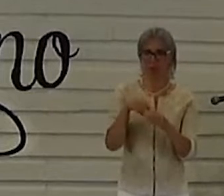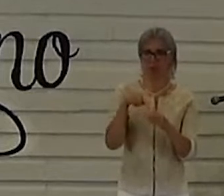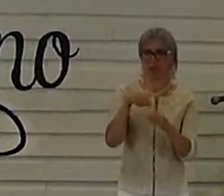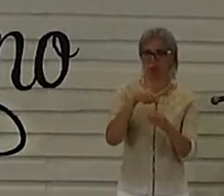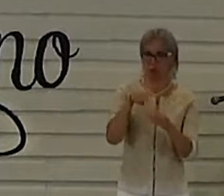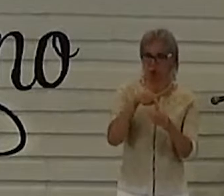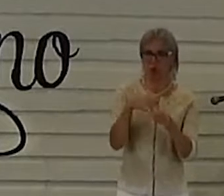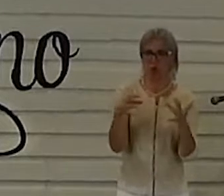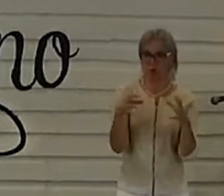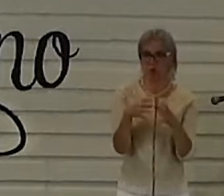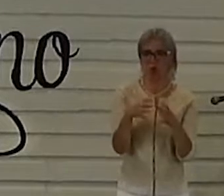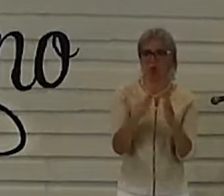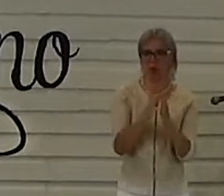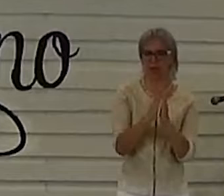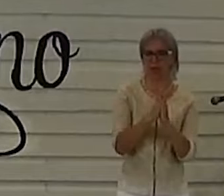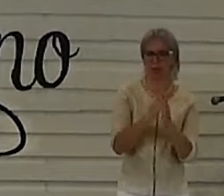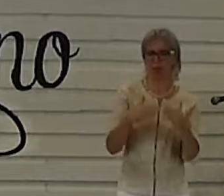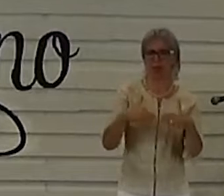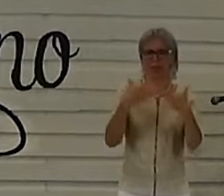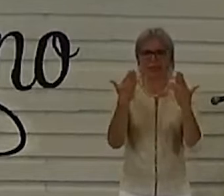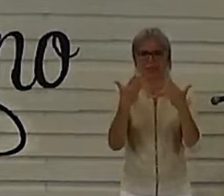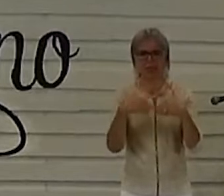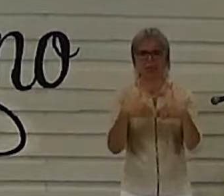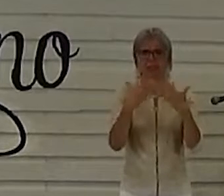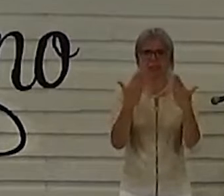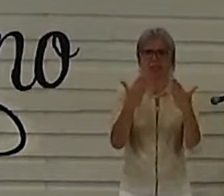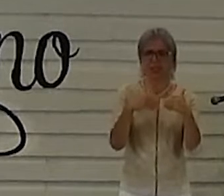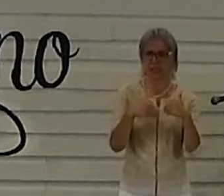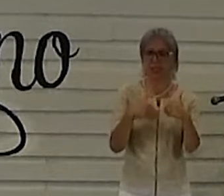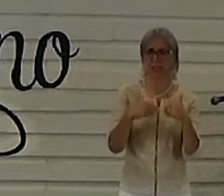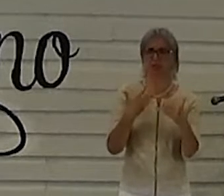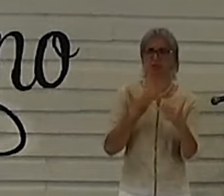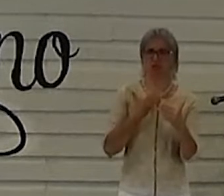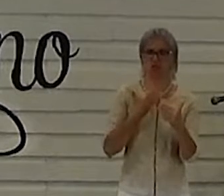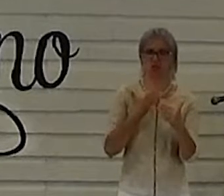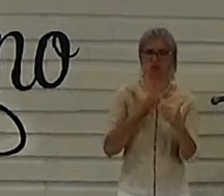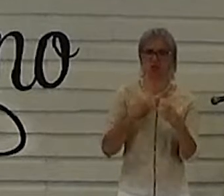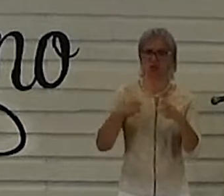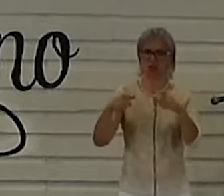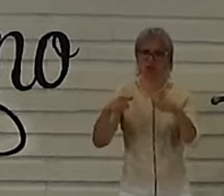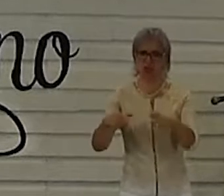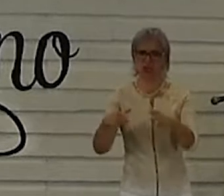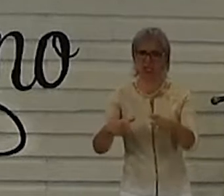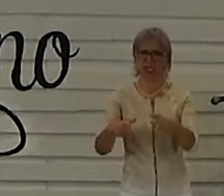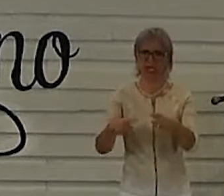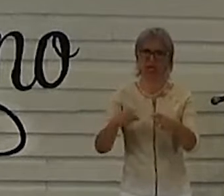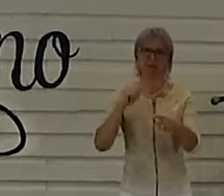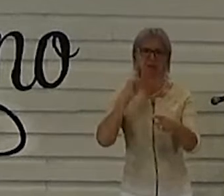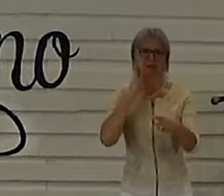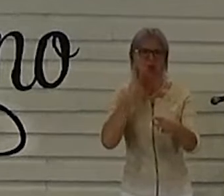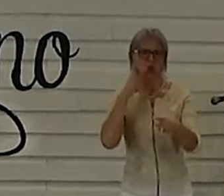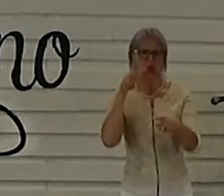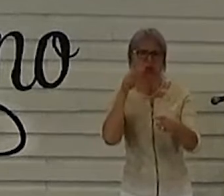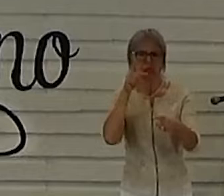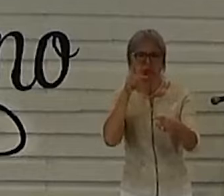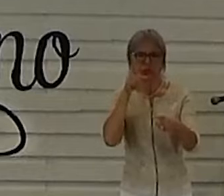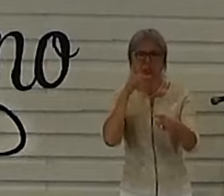una strada dove fuori c'è la prostituzione, ci sono donne, fanno le veglie di preghiera, queste donne quando finiscono entrano in chiesa.